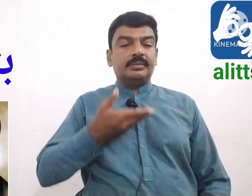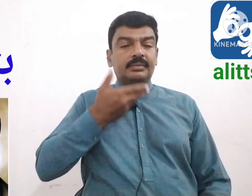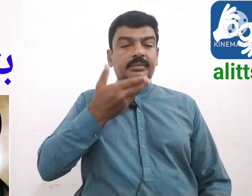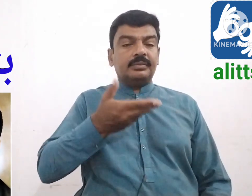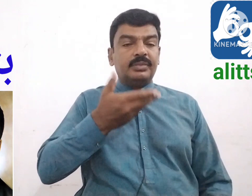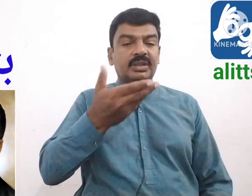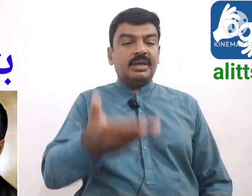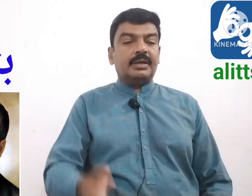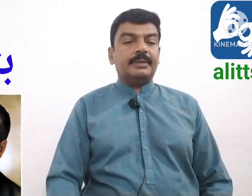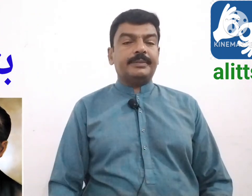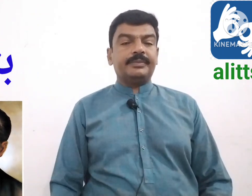बता